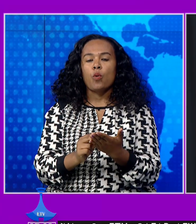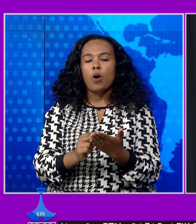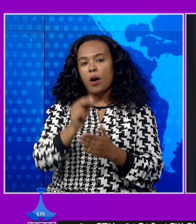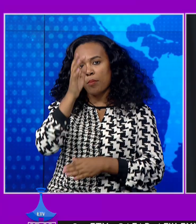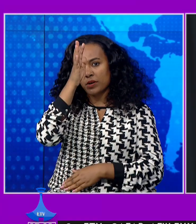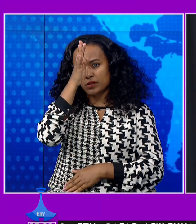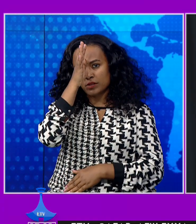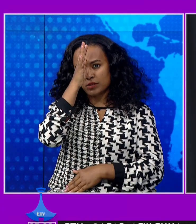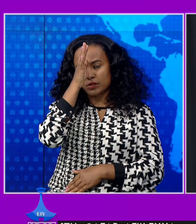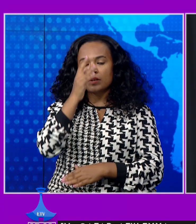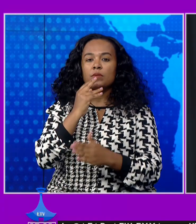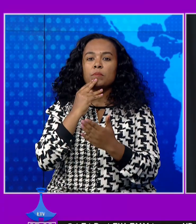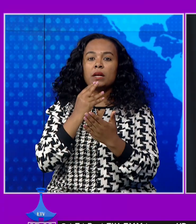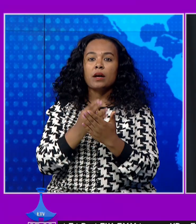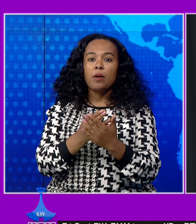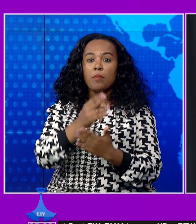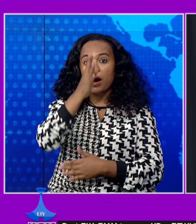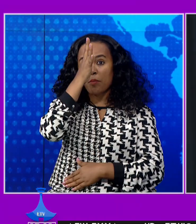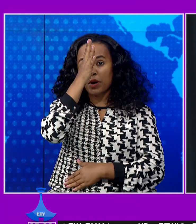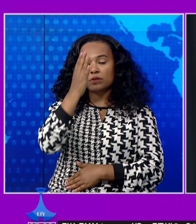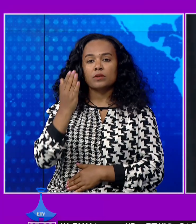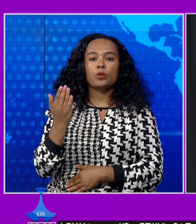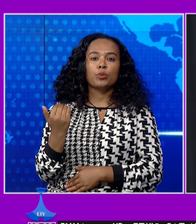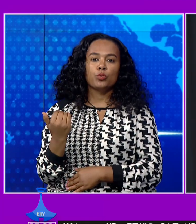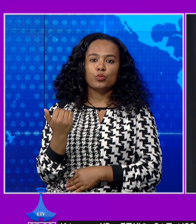አባት፣ መልካም አባት ነበሩ።